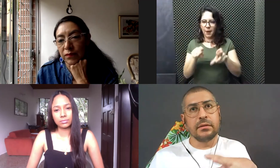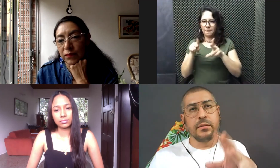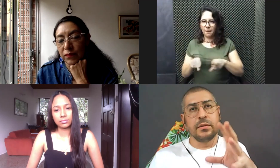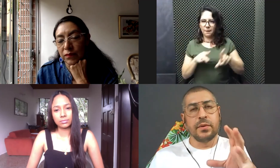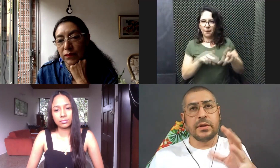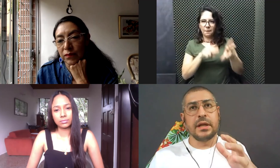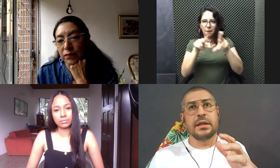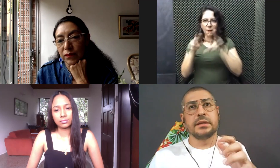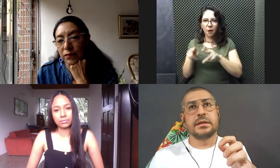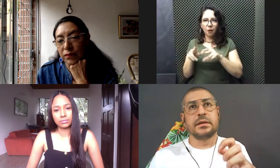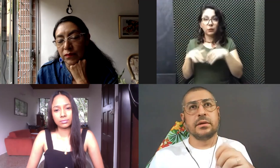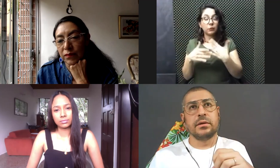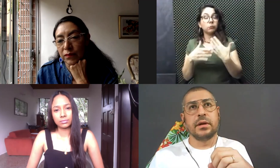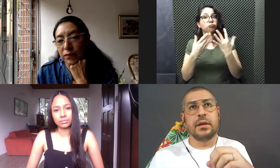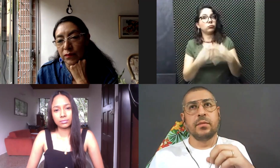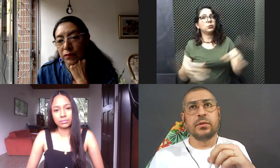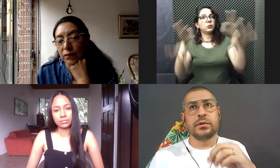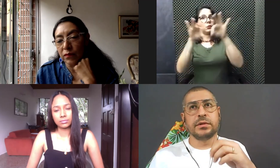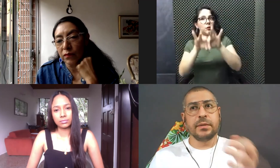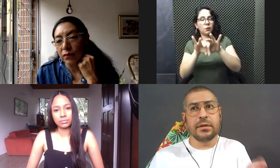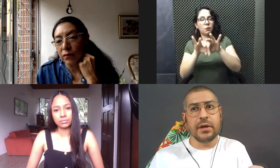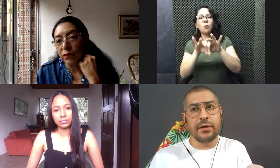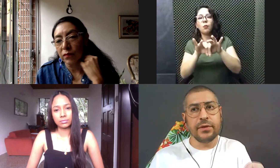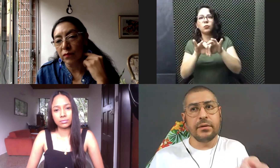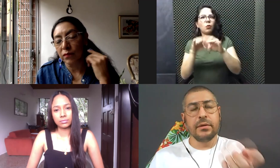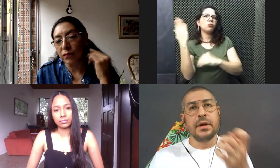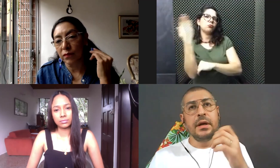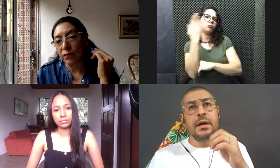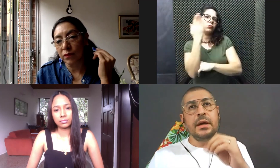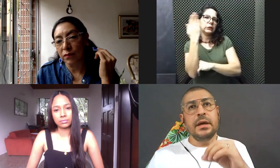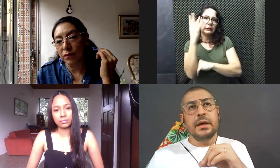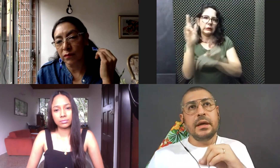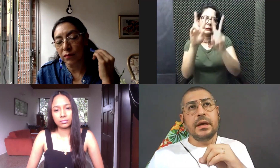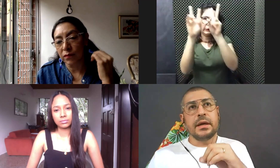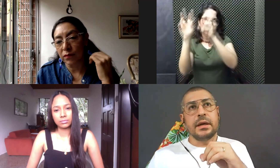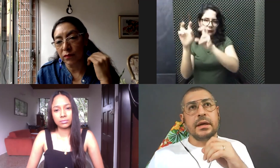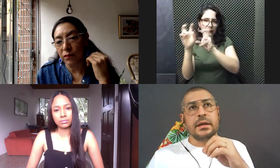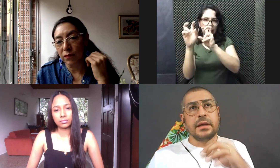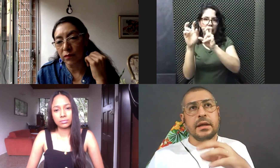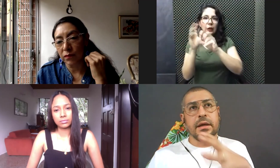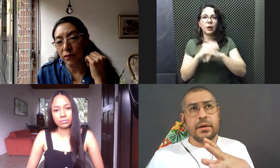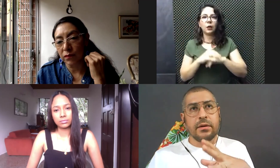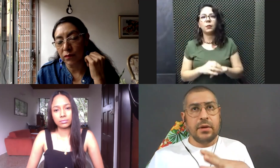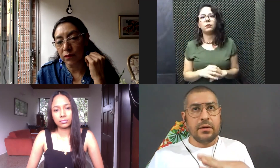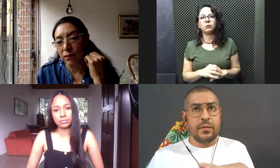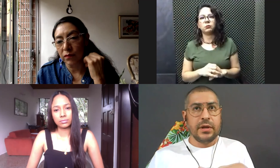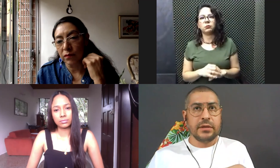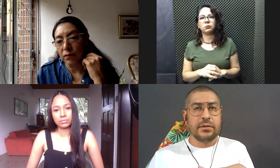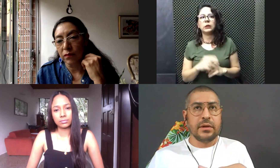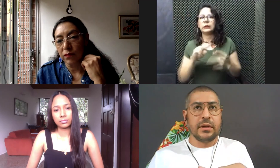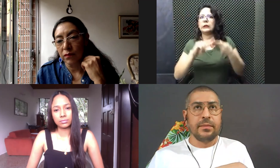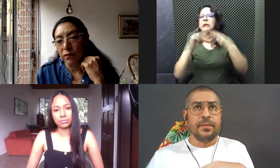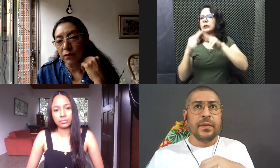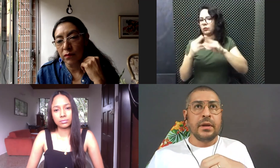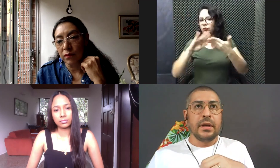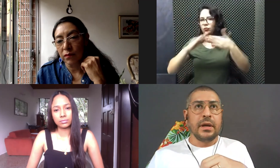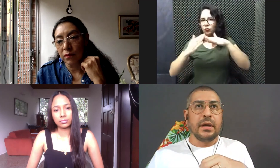sido como importantes dentro del mundo cinematográfico y que tienen que ver con la comunidad